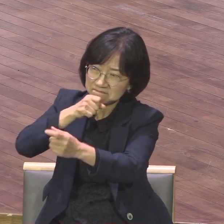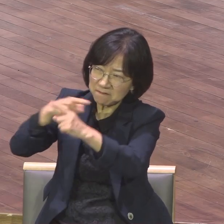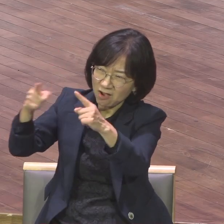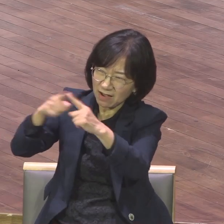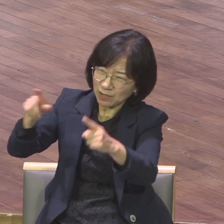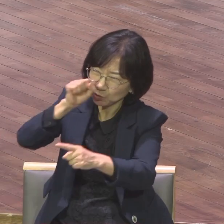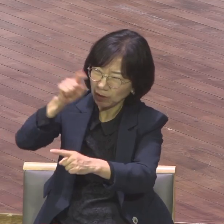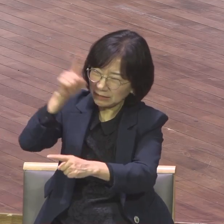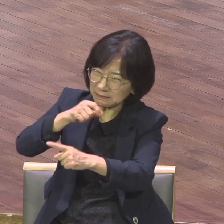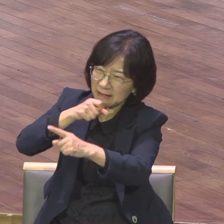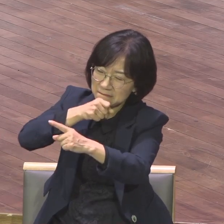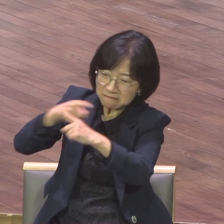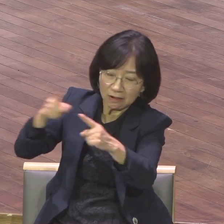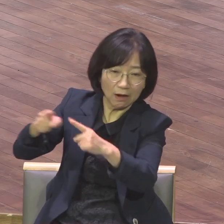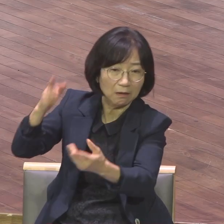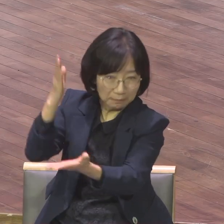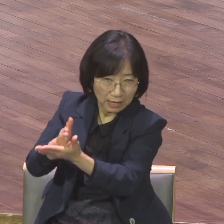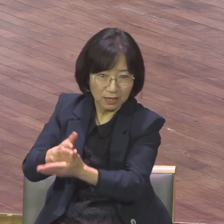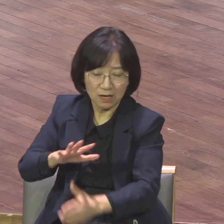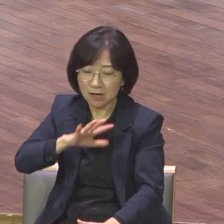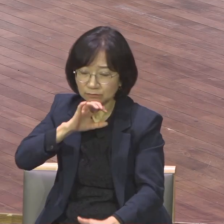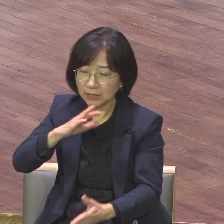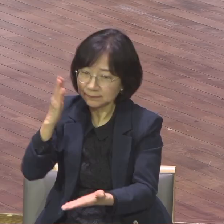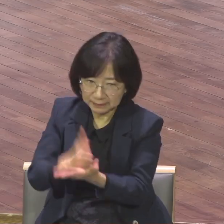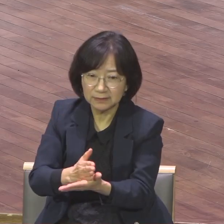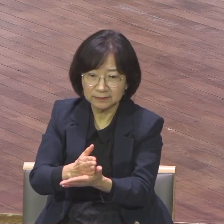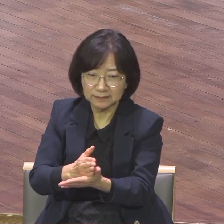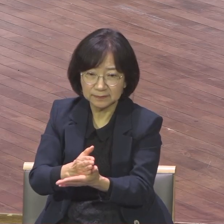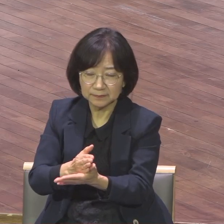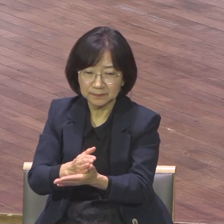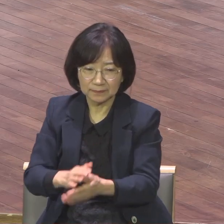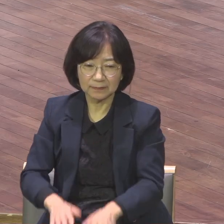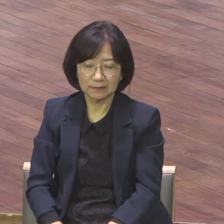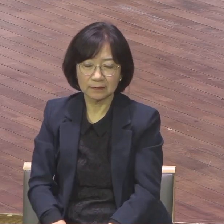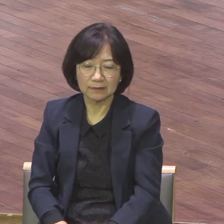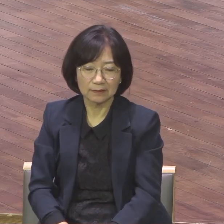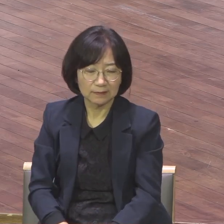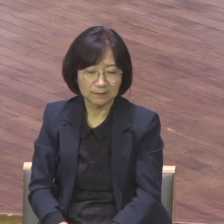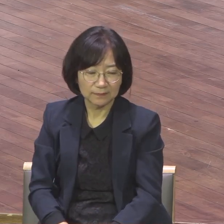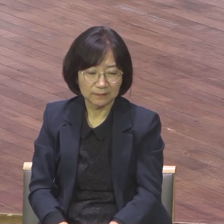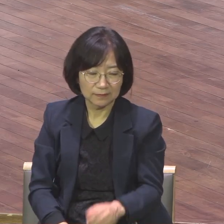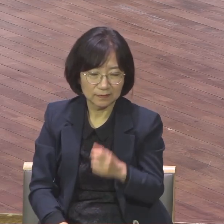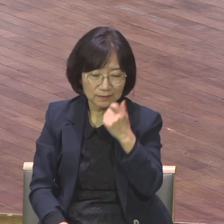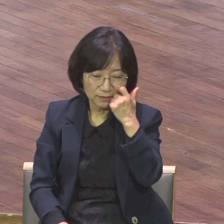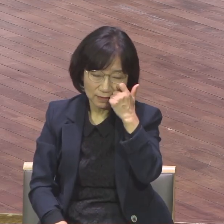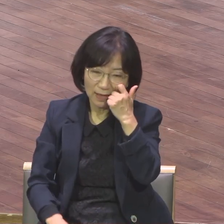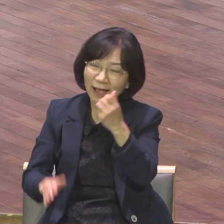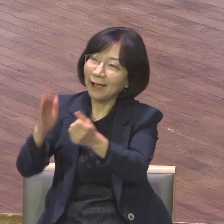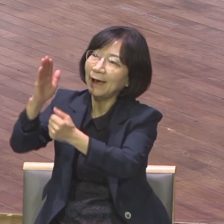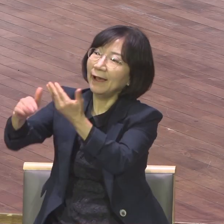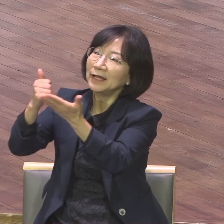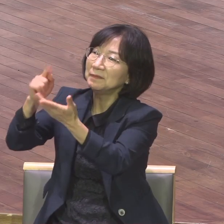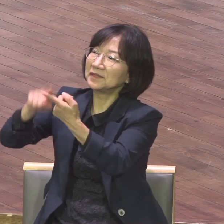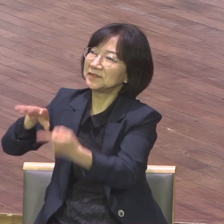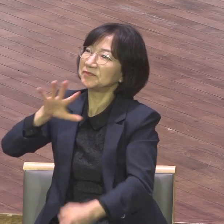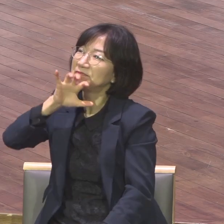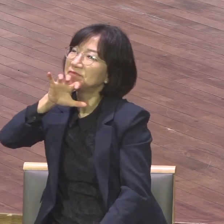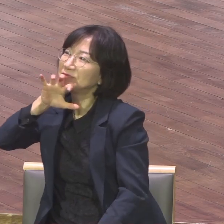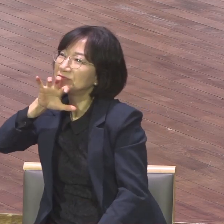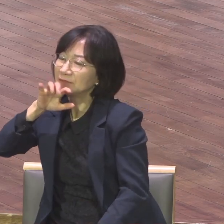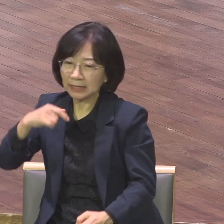바랍니다. 하나님을 원망하고 평가하는 그 자체가 불신앙이에요. 그 자체가 어불성설이에요.